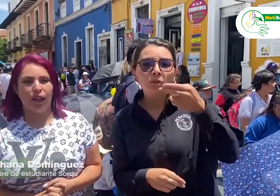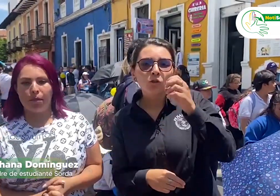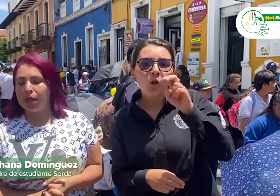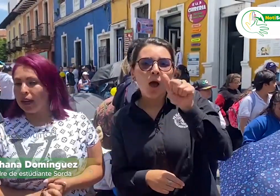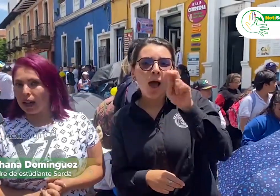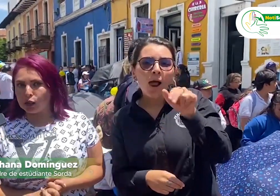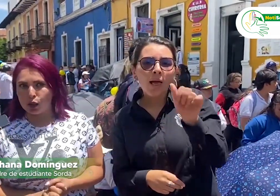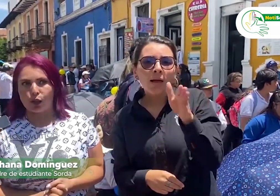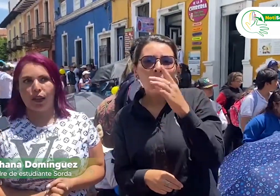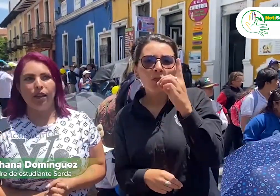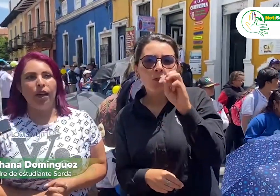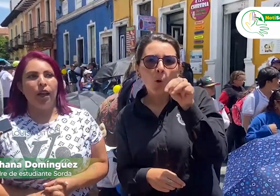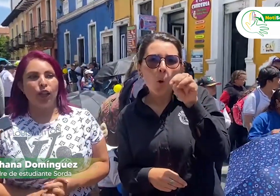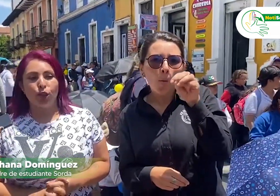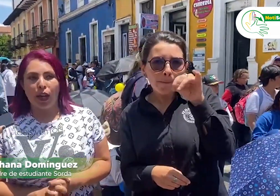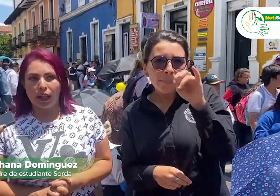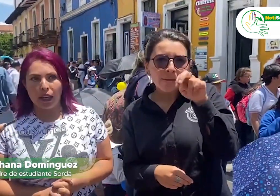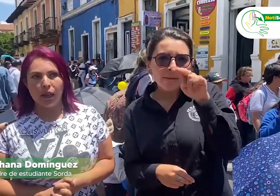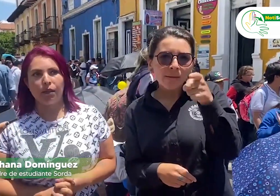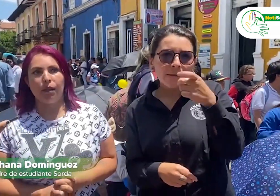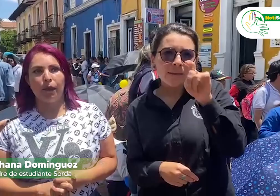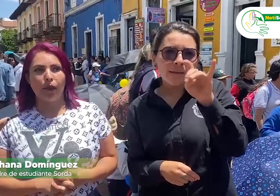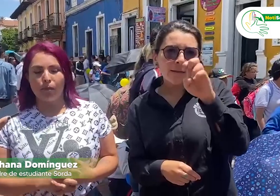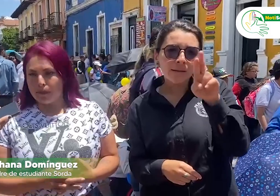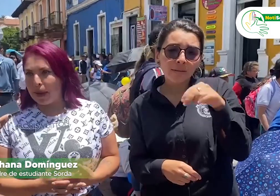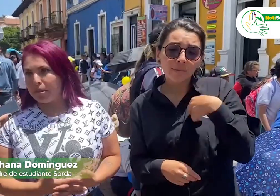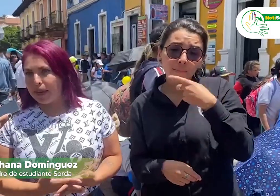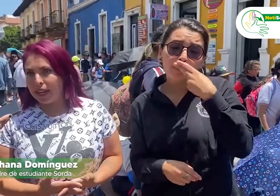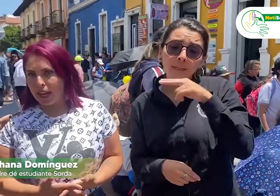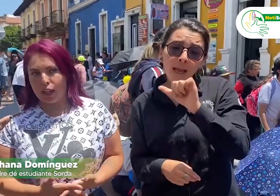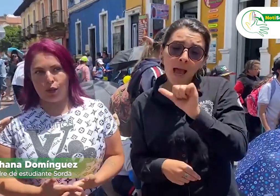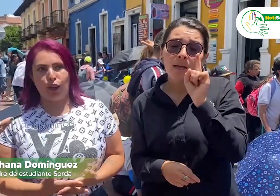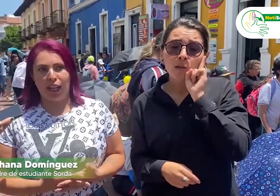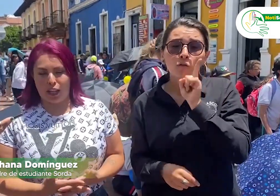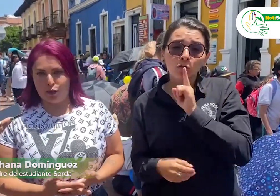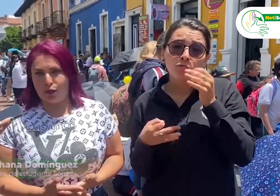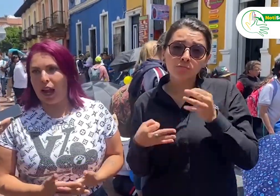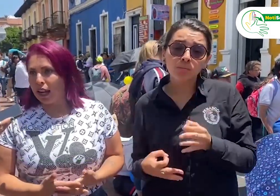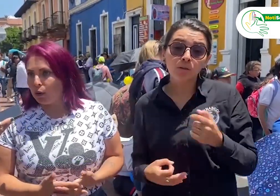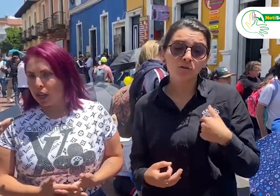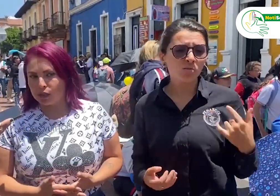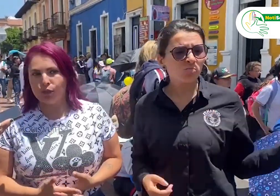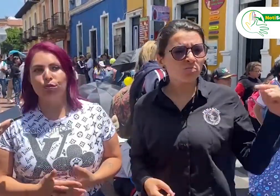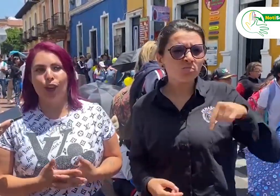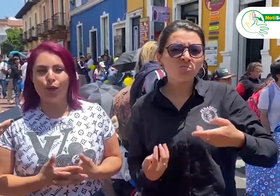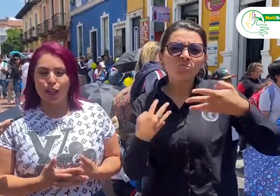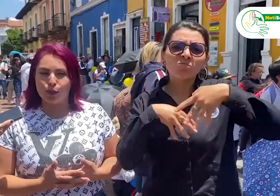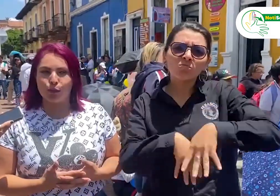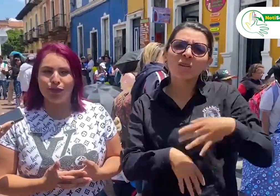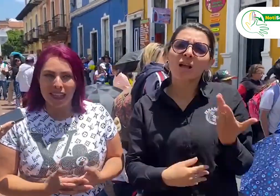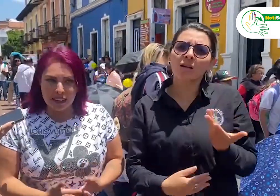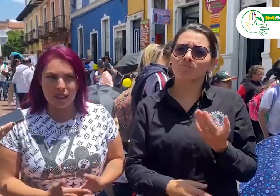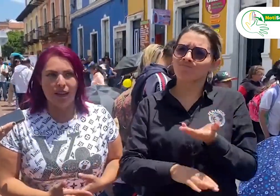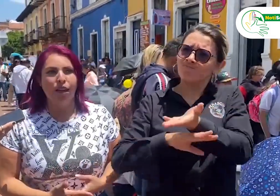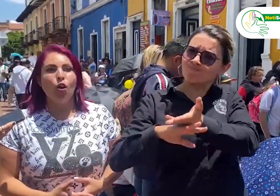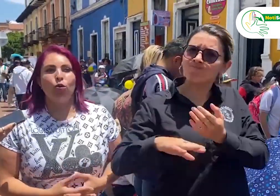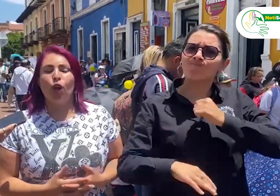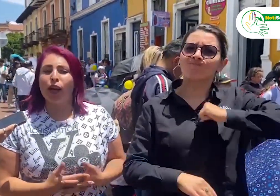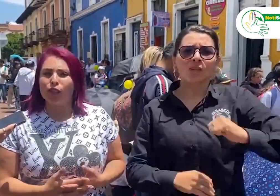mi hija es sorda, estoy aquí pidiendo derecho a la educación, una educación digna, una educación